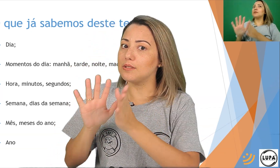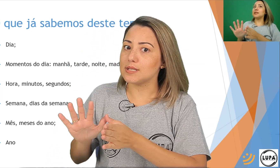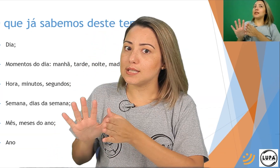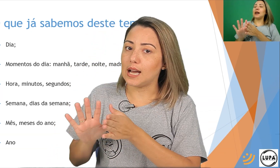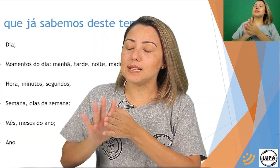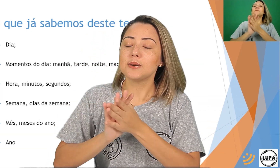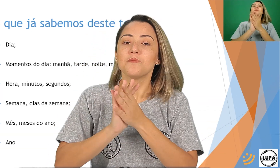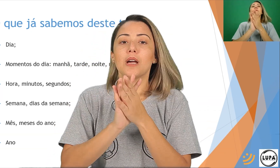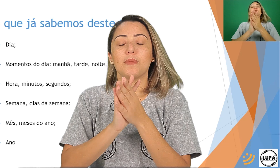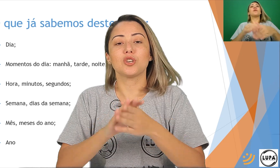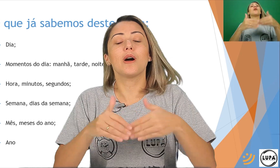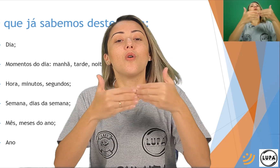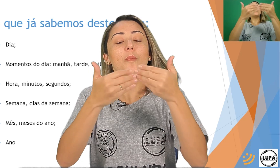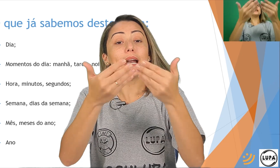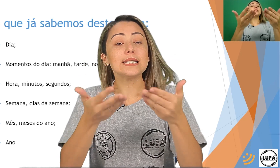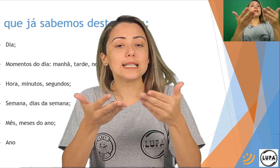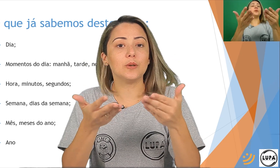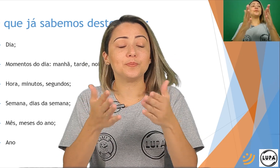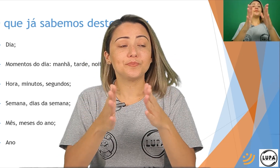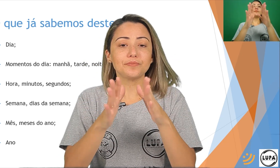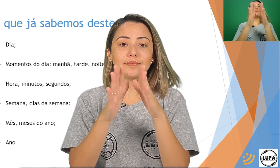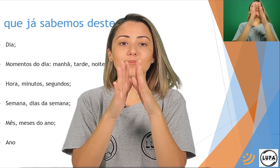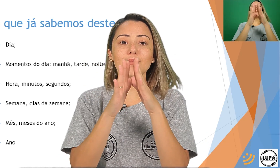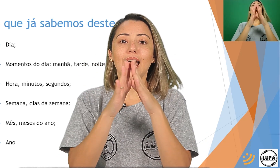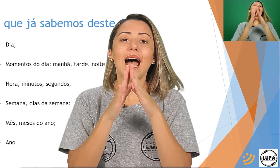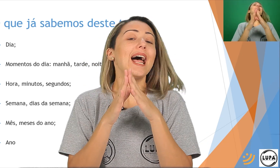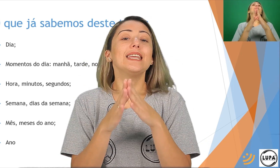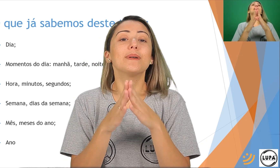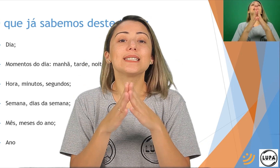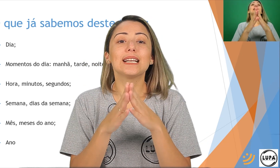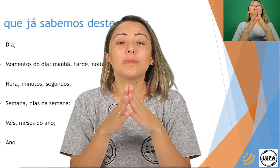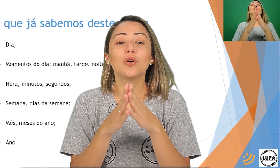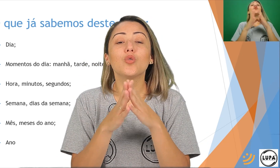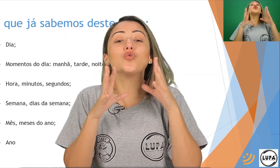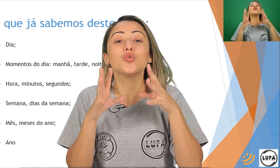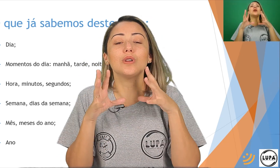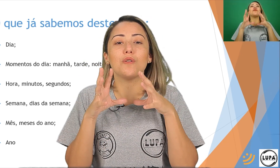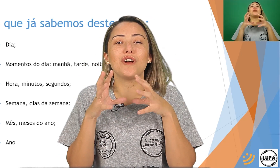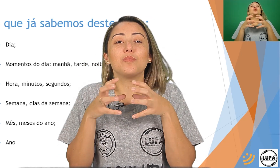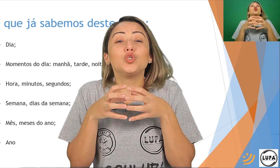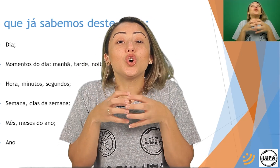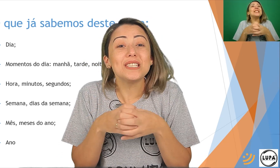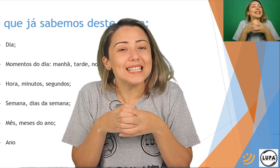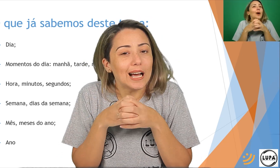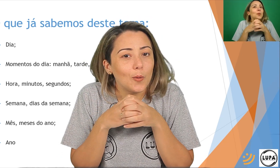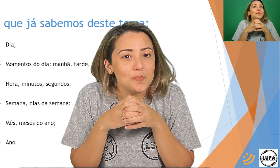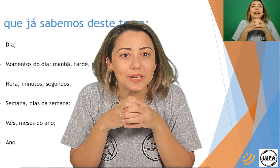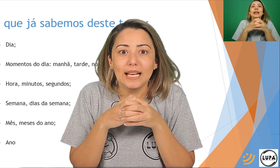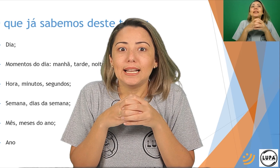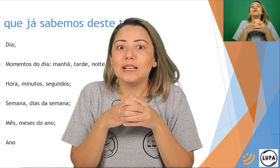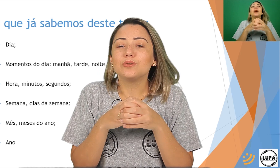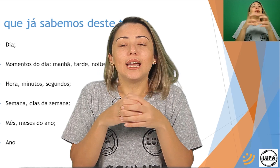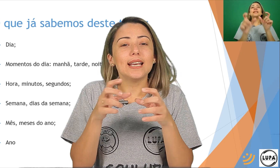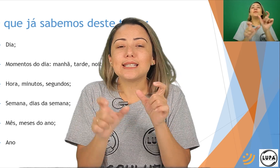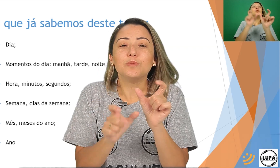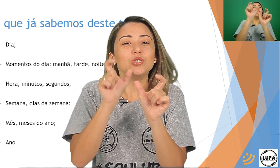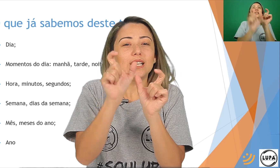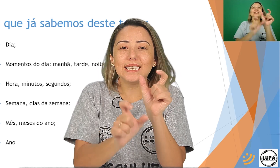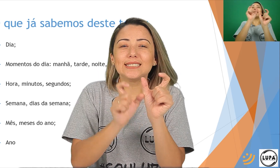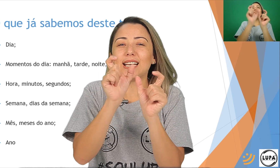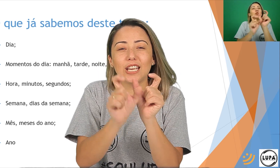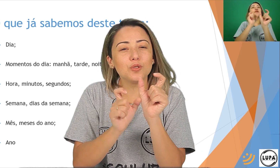ver com a língua de sinais, mas só uma comparação. A Libras, ela também não conjuga o verbo no sinal. Não tem